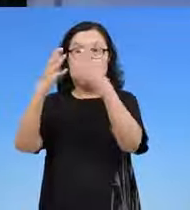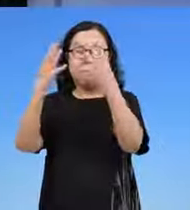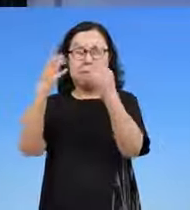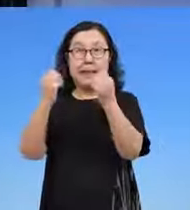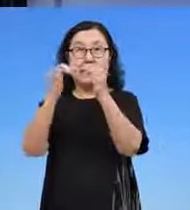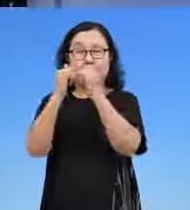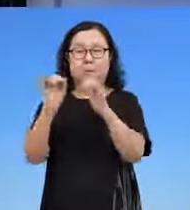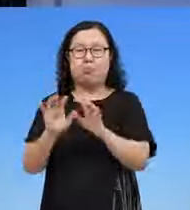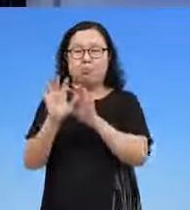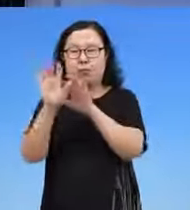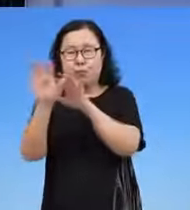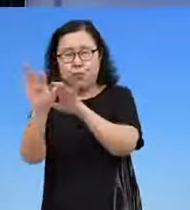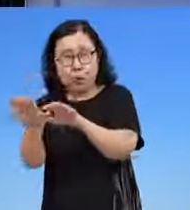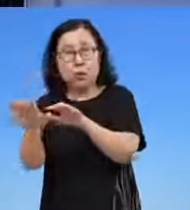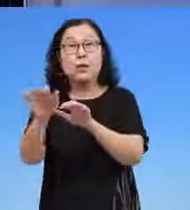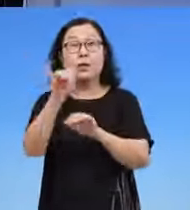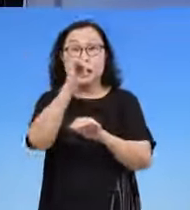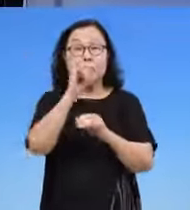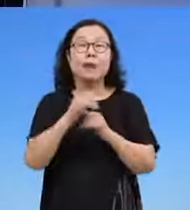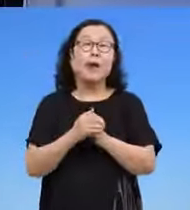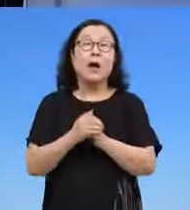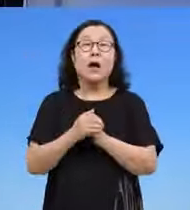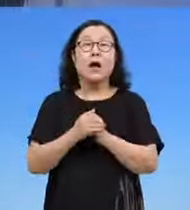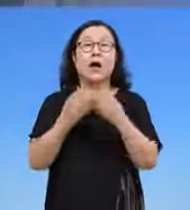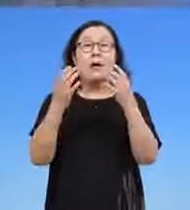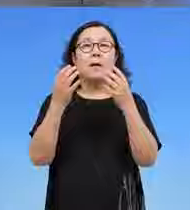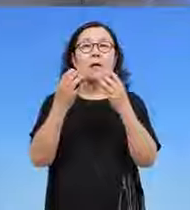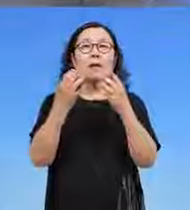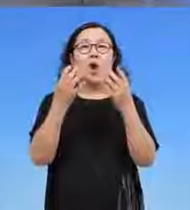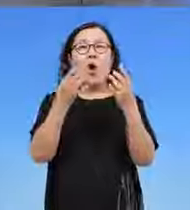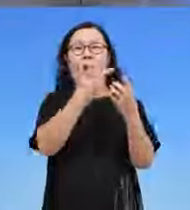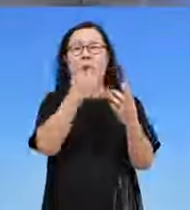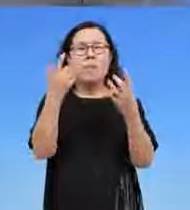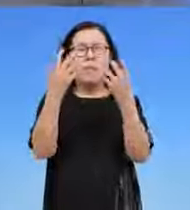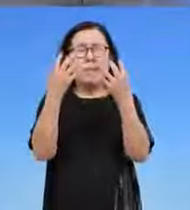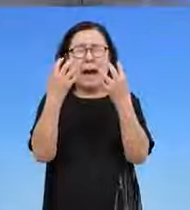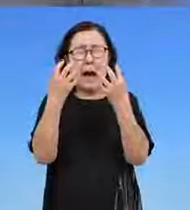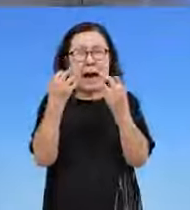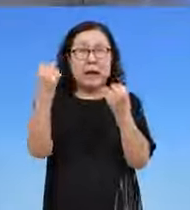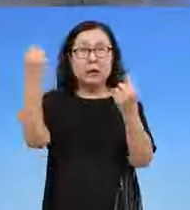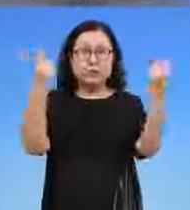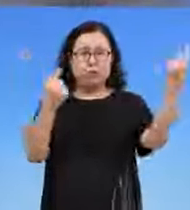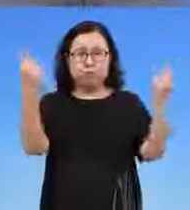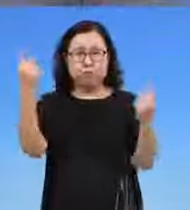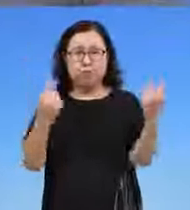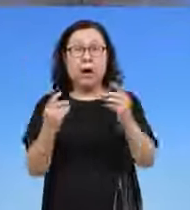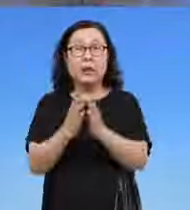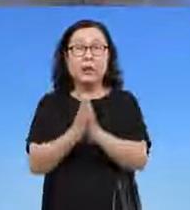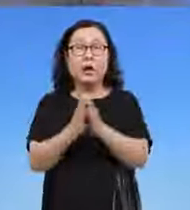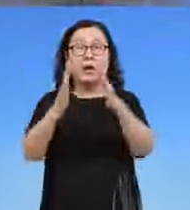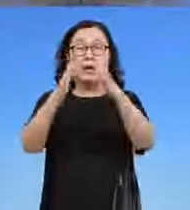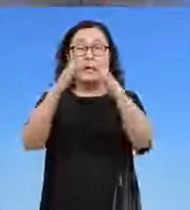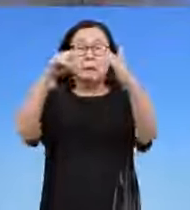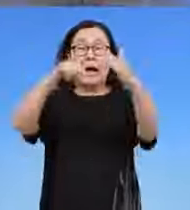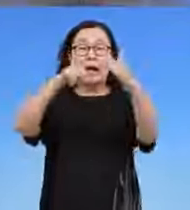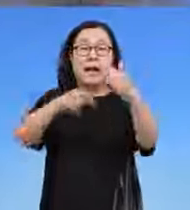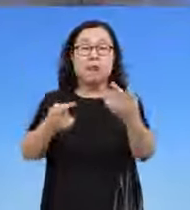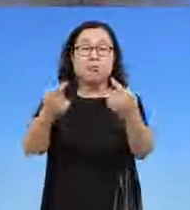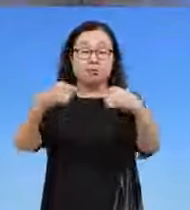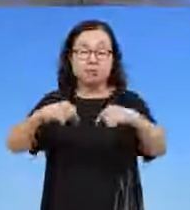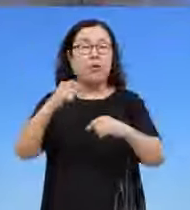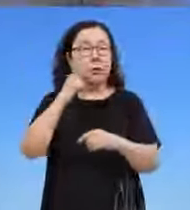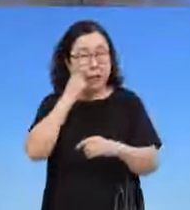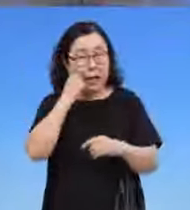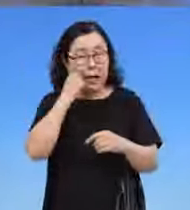집으로 막 많은 사람들이 지금 몰려들고 있는 상황입니다. 얼마나 많이 몰려왔는지 이제 더 이상 뭐 집 안으로는 들어갈 수도